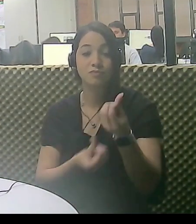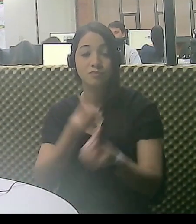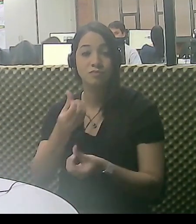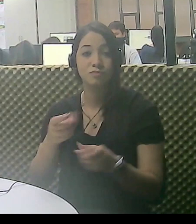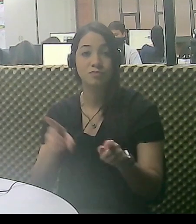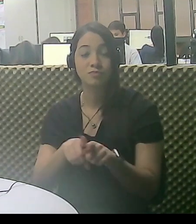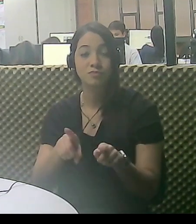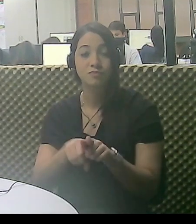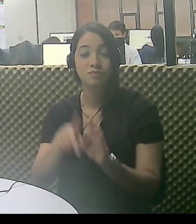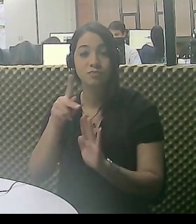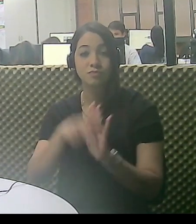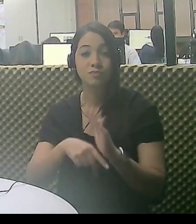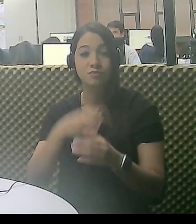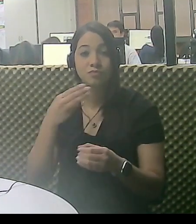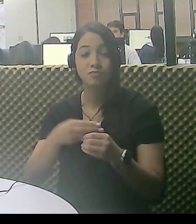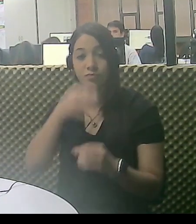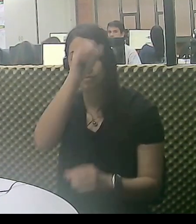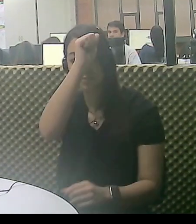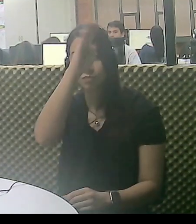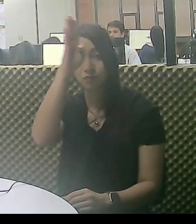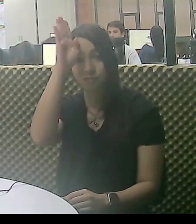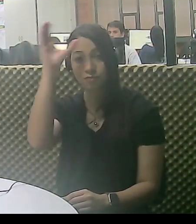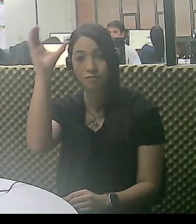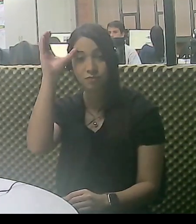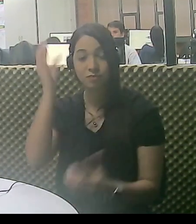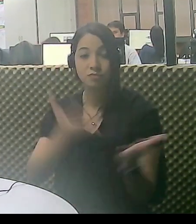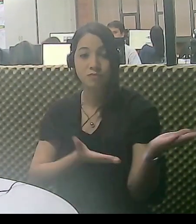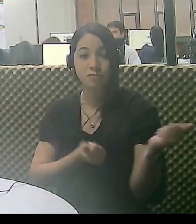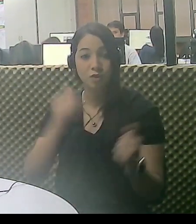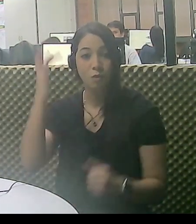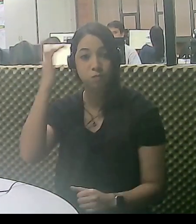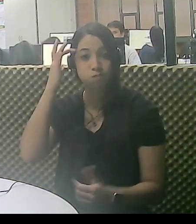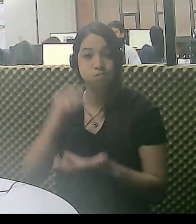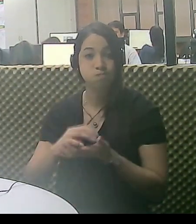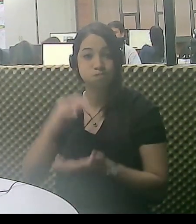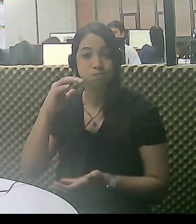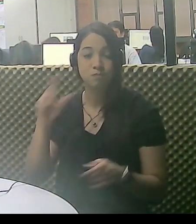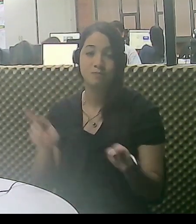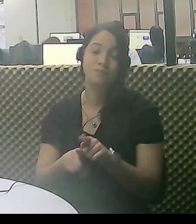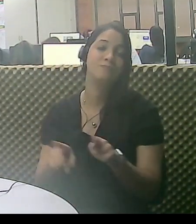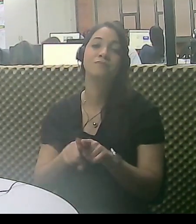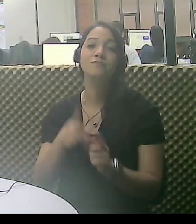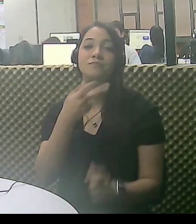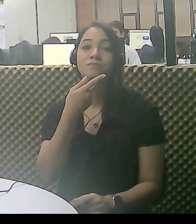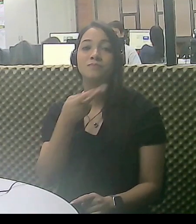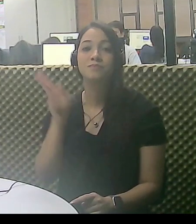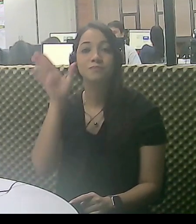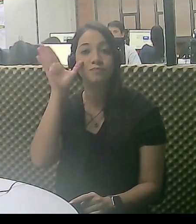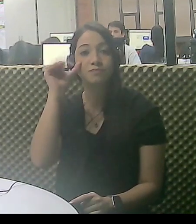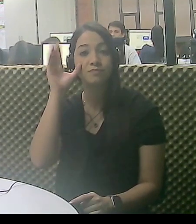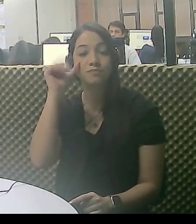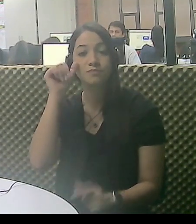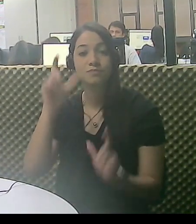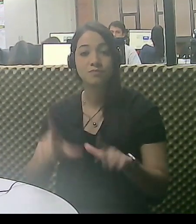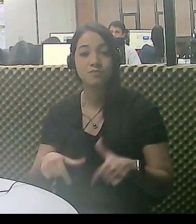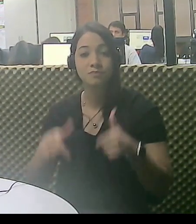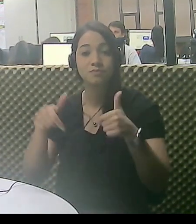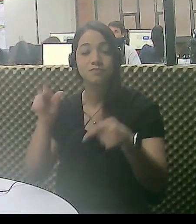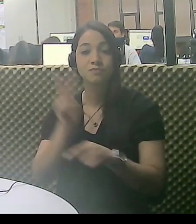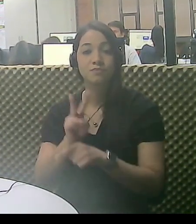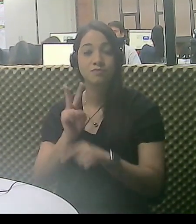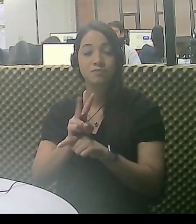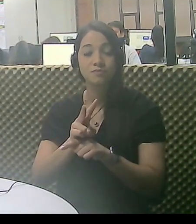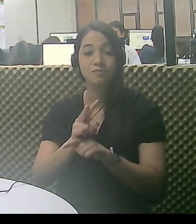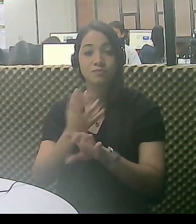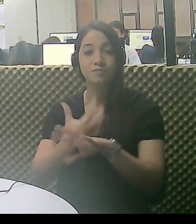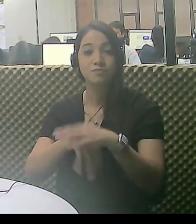adultos e Programa Municipal de Alfabetização de Jovens e Adultos. Além deles, os visitantes puderam conferir ações de preservação do